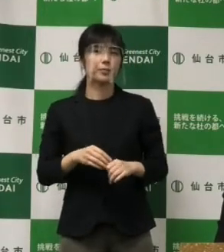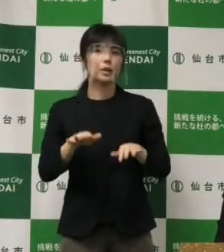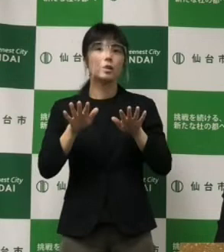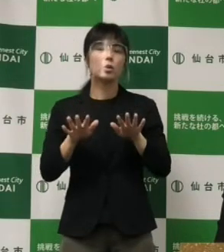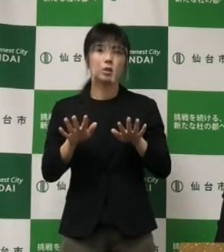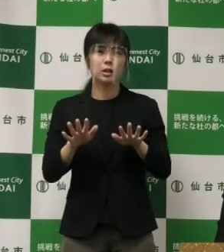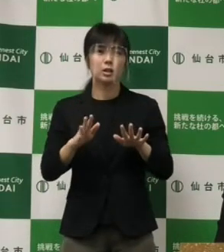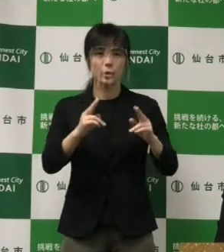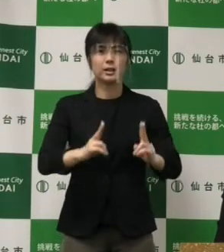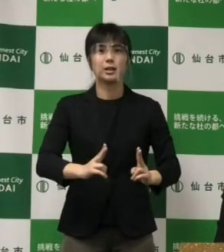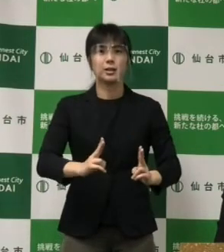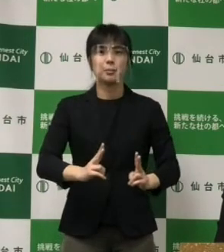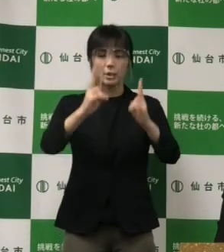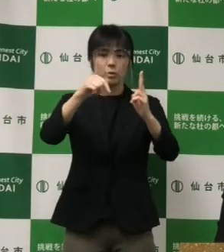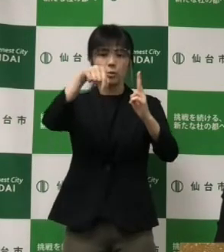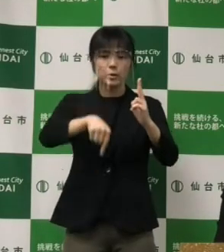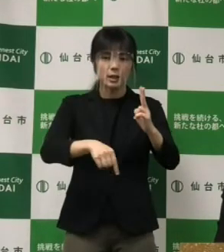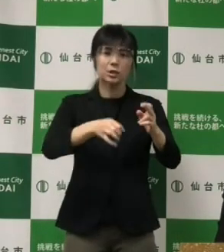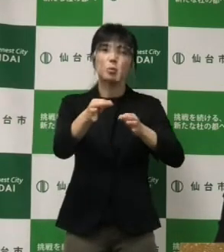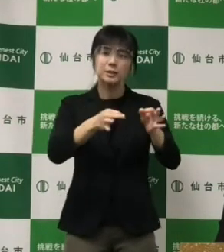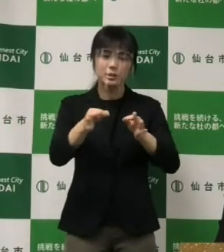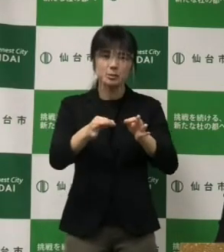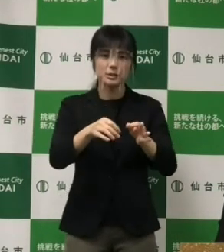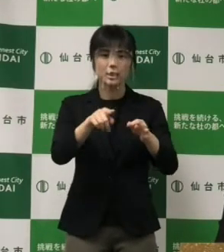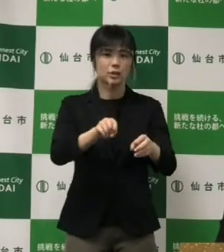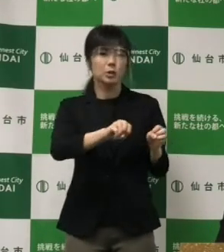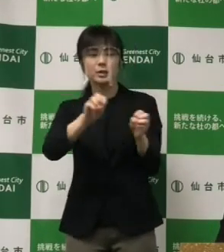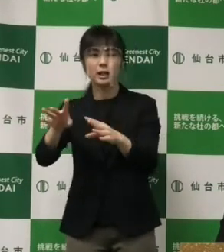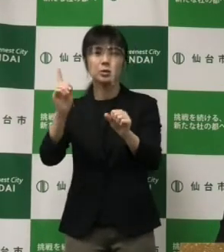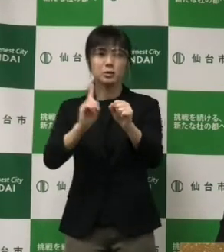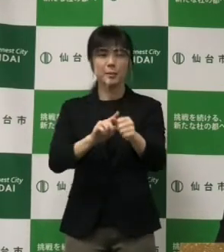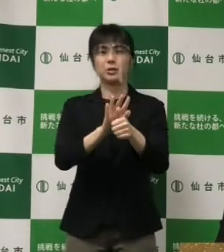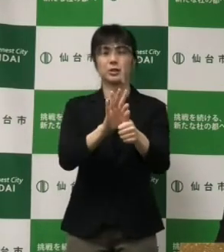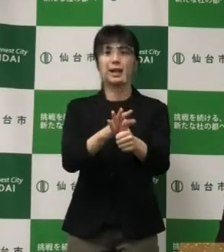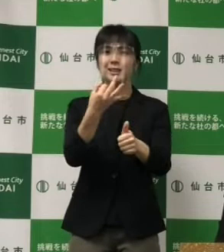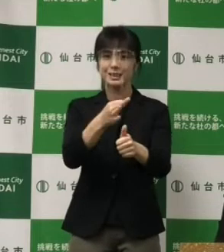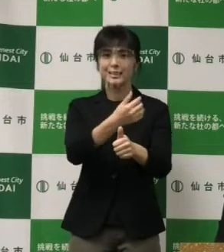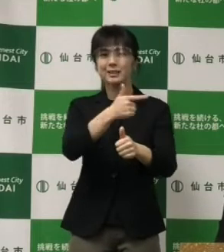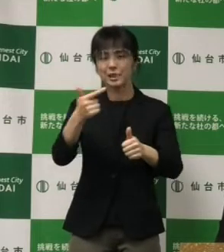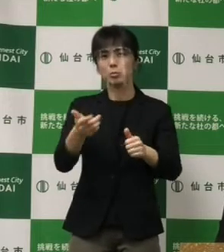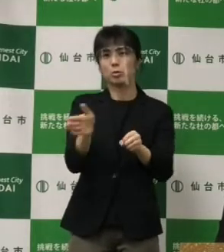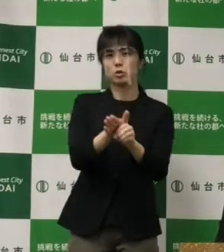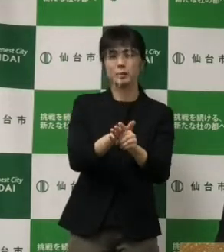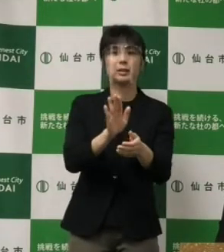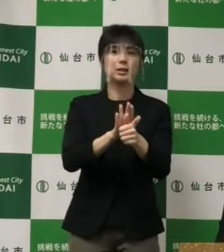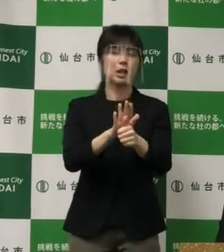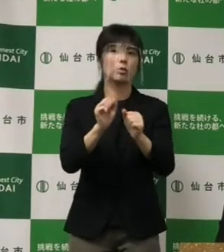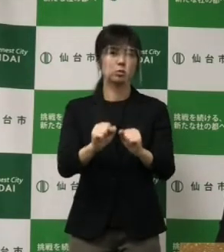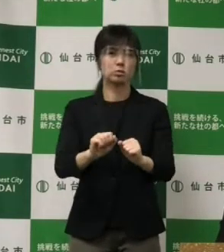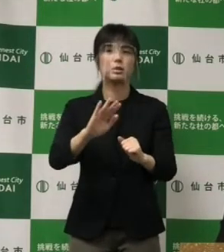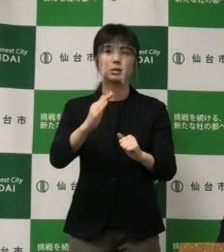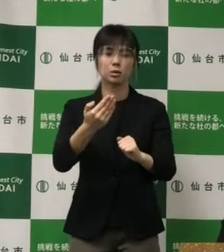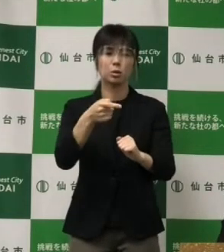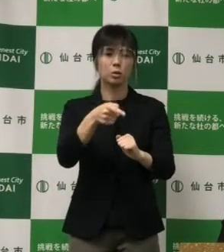さんの廃墟に向けてご支援をする項目も使っていただくことになるわけなんですけれど、これについてはい